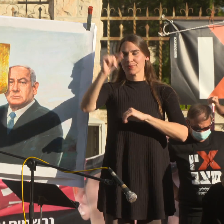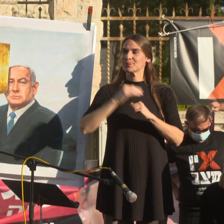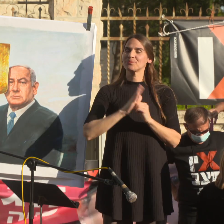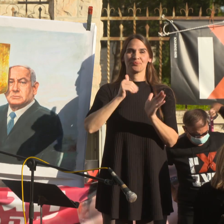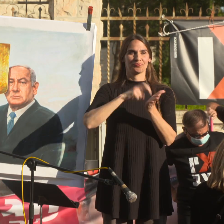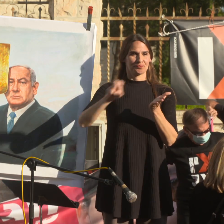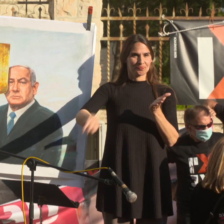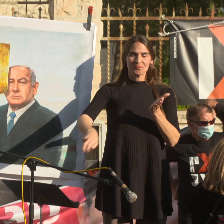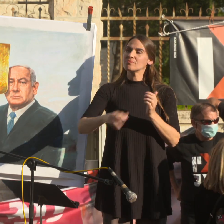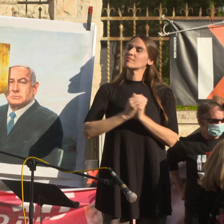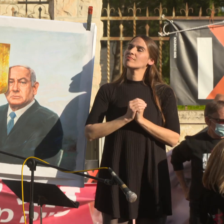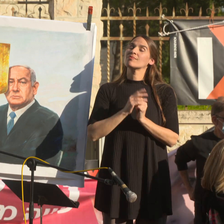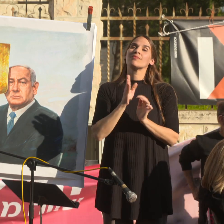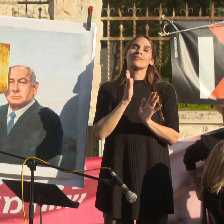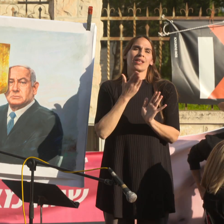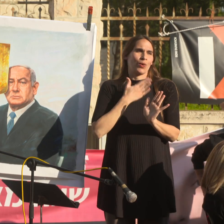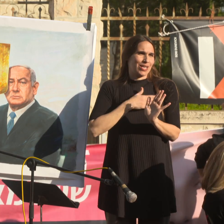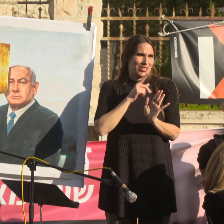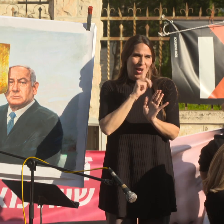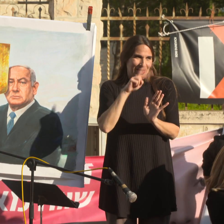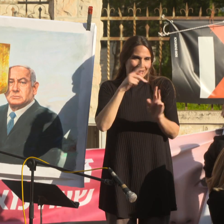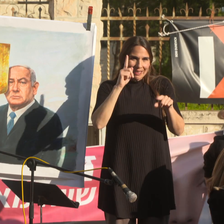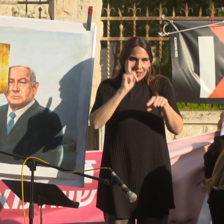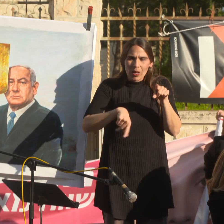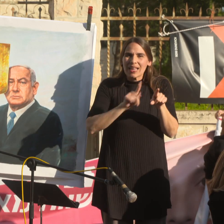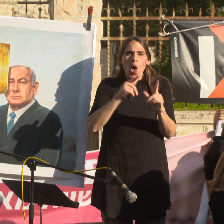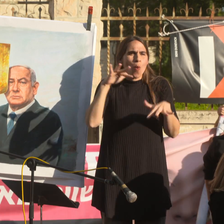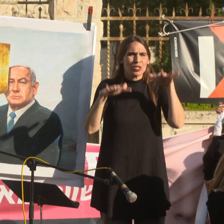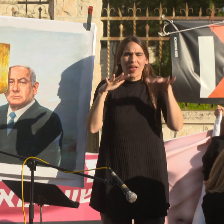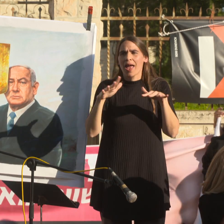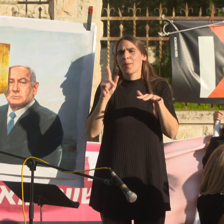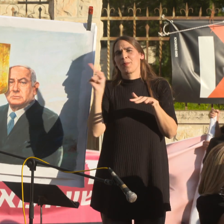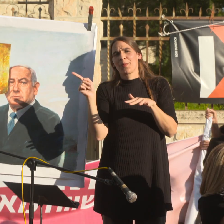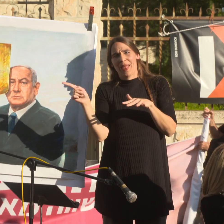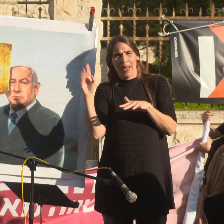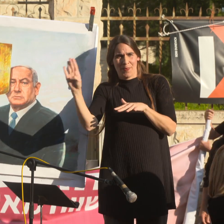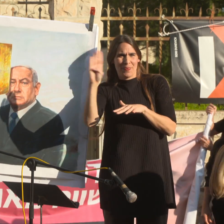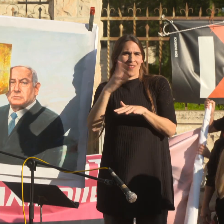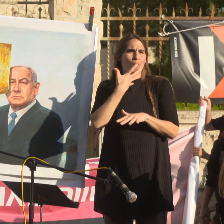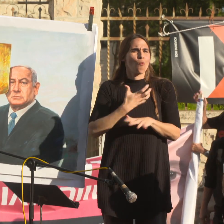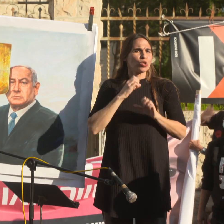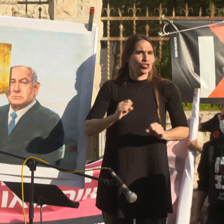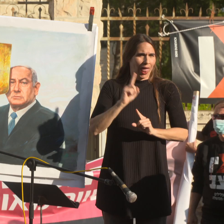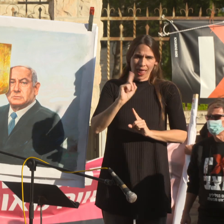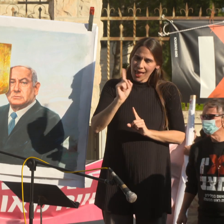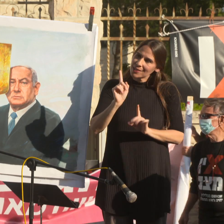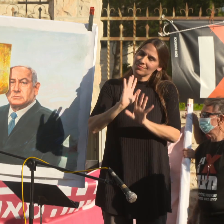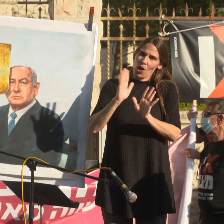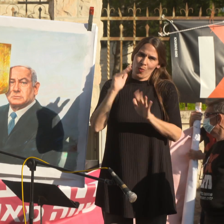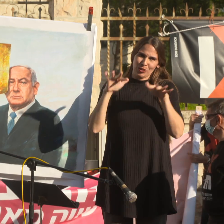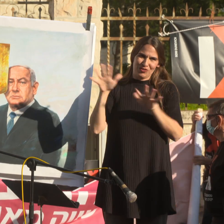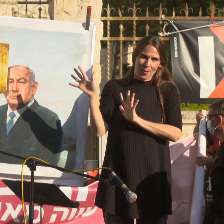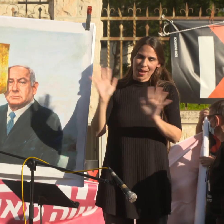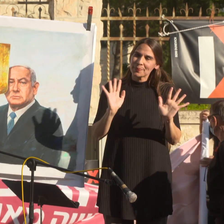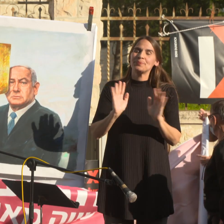אם כך, אני רוצה שלא תהיה שום טעות, אני לא מנסה להשוות בינו לבין משה.